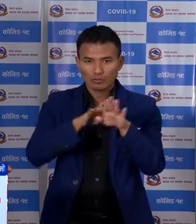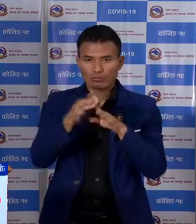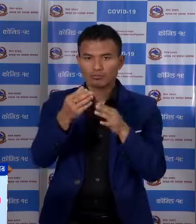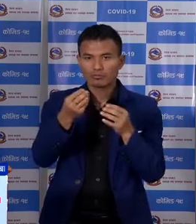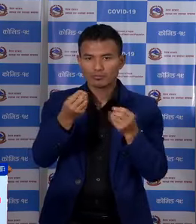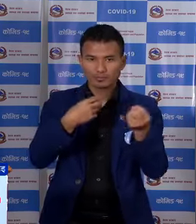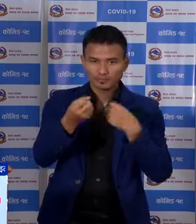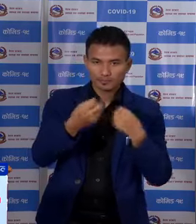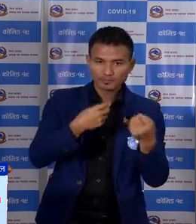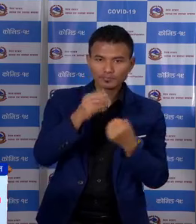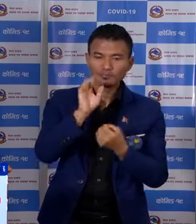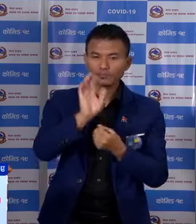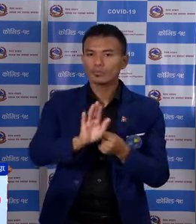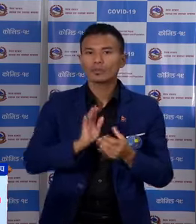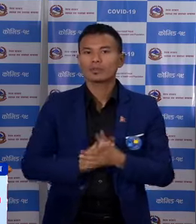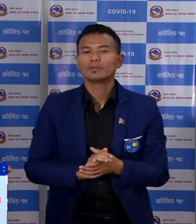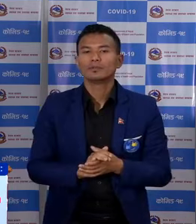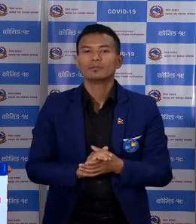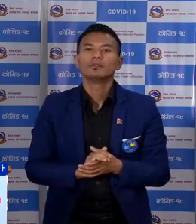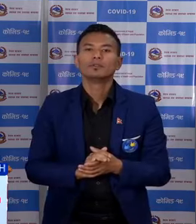आउने प्रम जारी नहीं